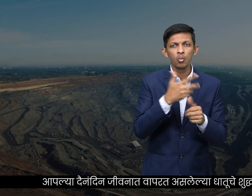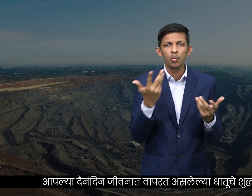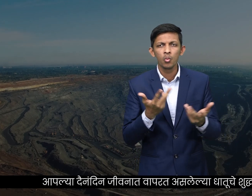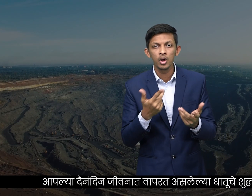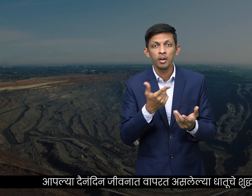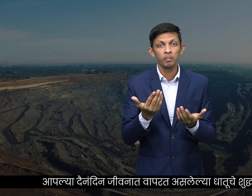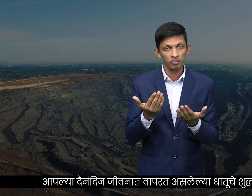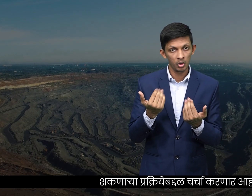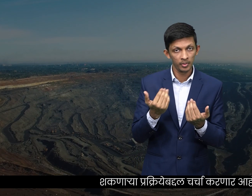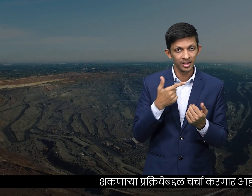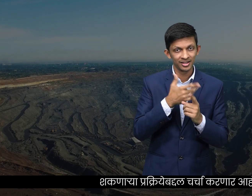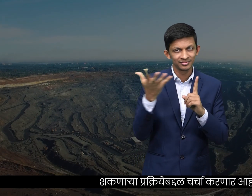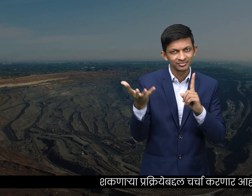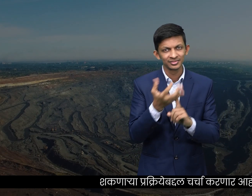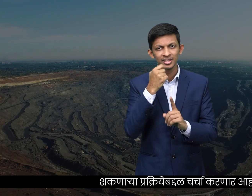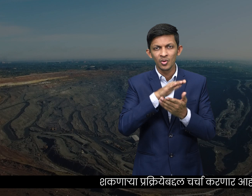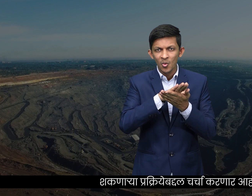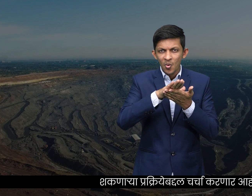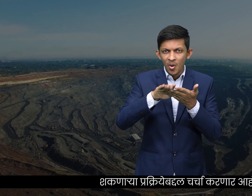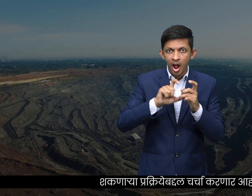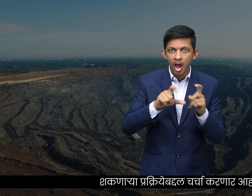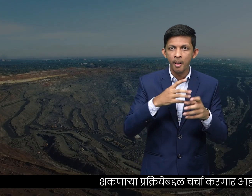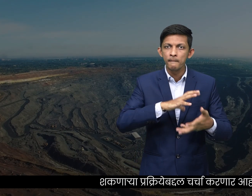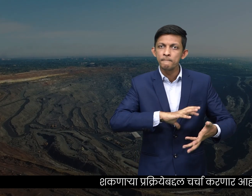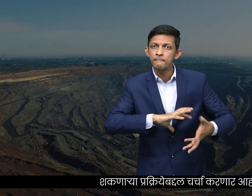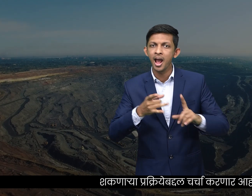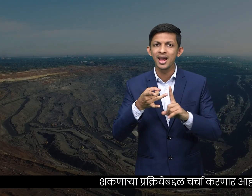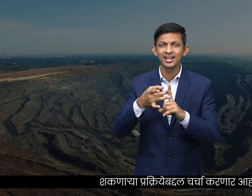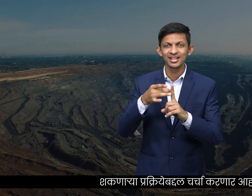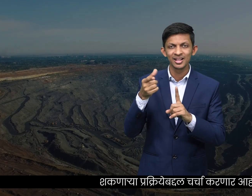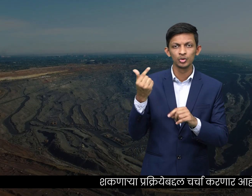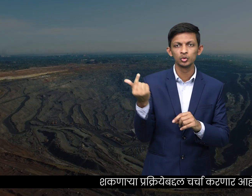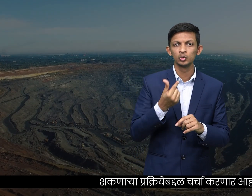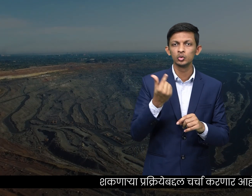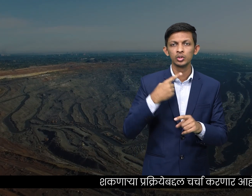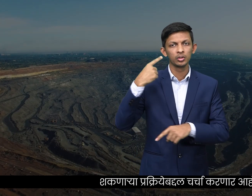शुद्ध स्वरूप प्राप्त करू शकणाऱ्या प्रक्रियेबद्दल चर्चा करणार आहोत.